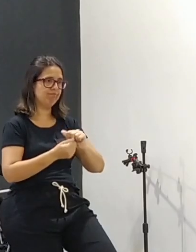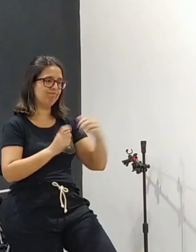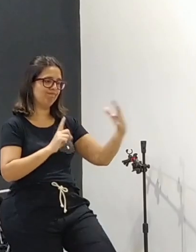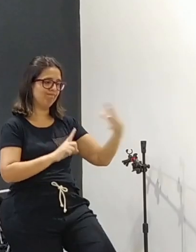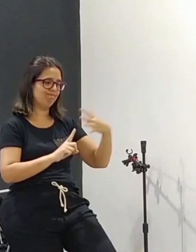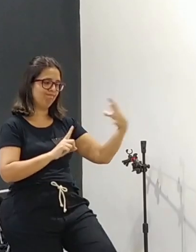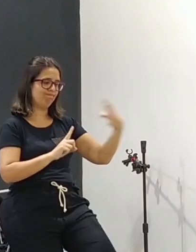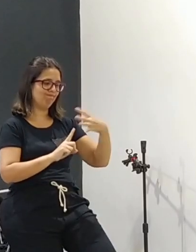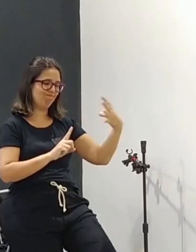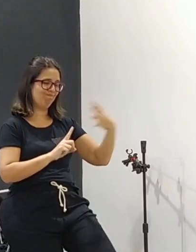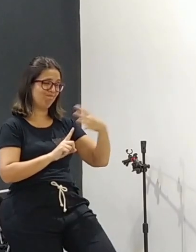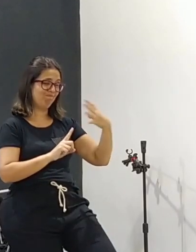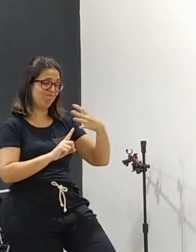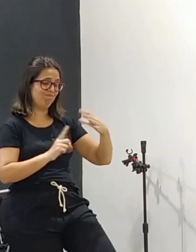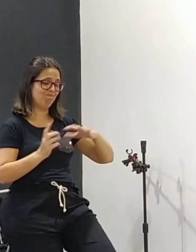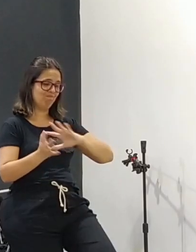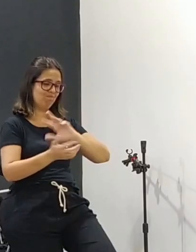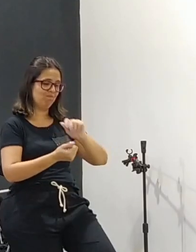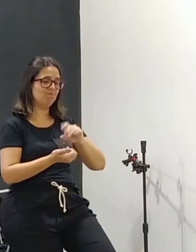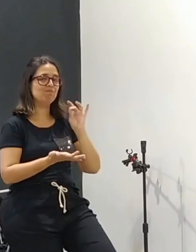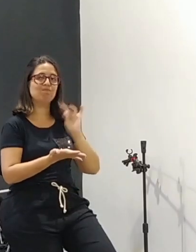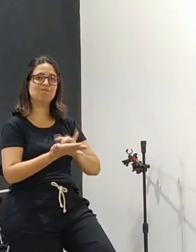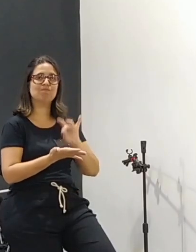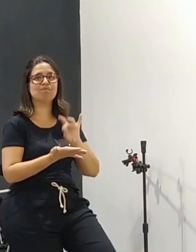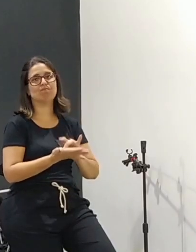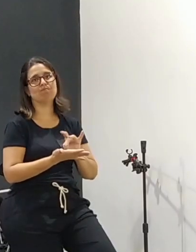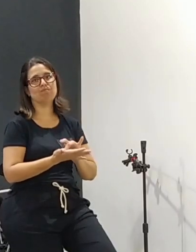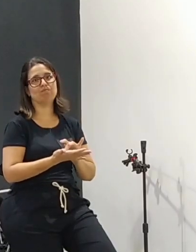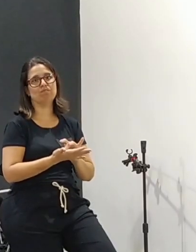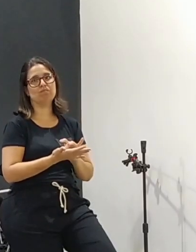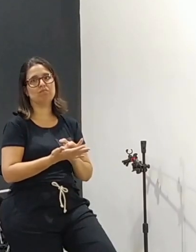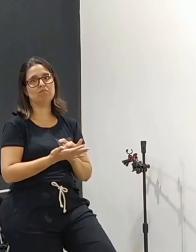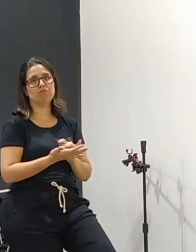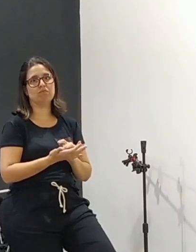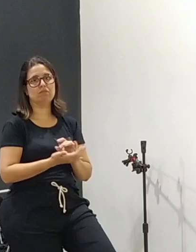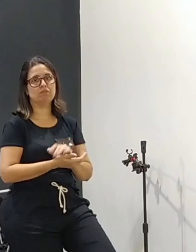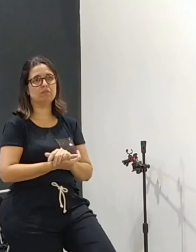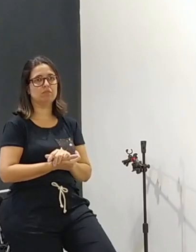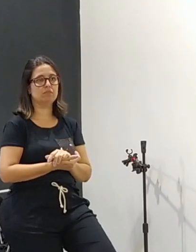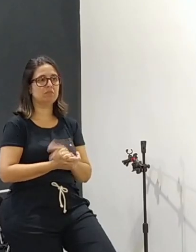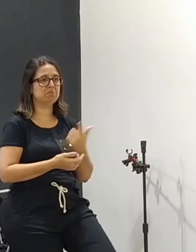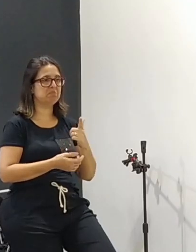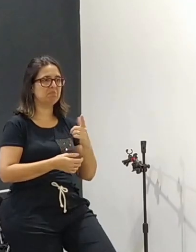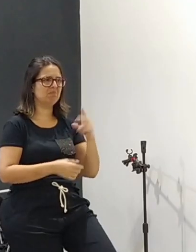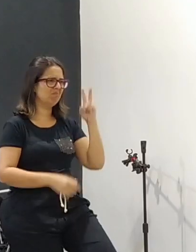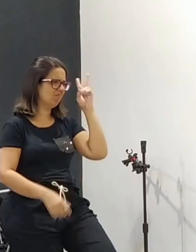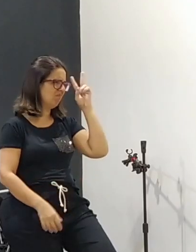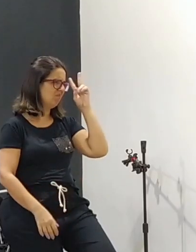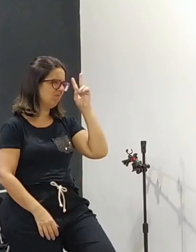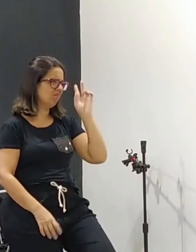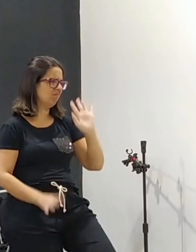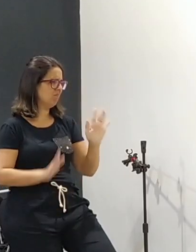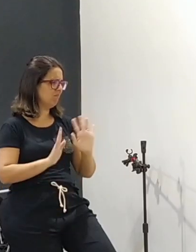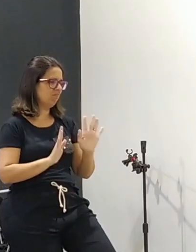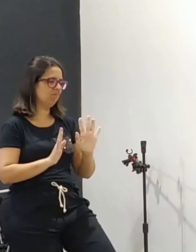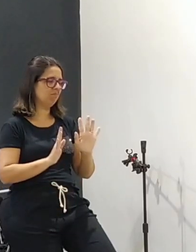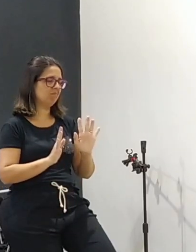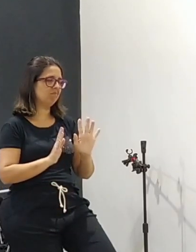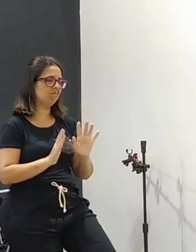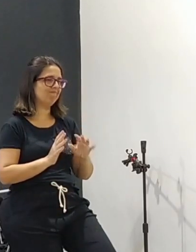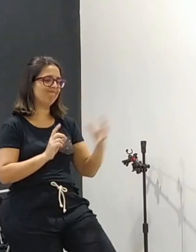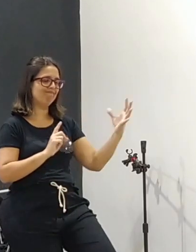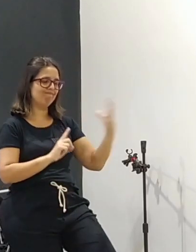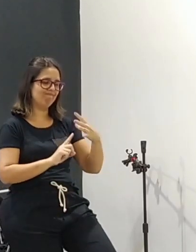influência real, não é algo, que é só uma historinha que eu estou falando aqui. O mundo é